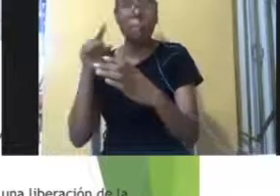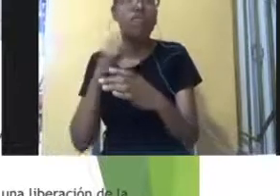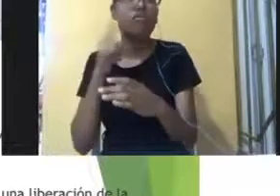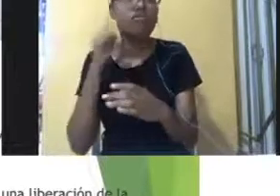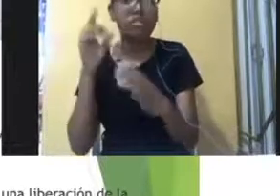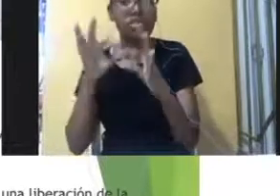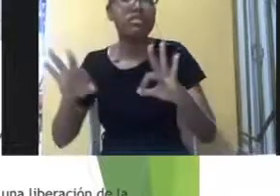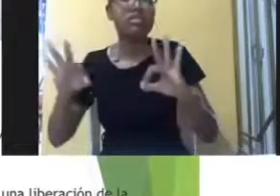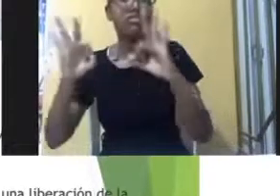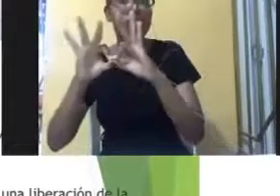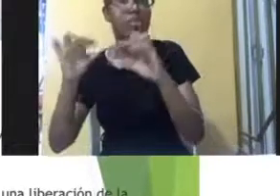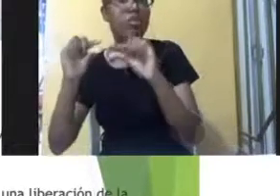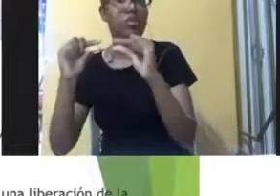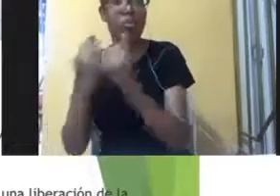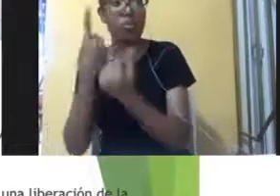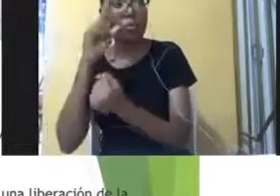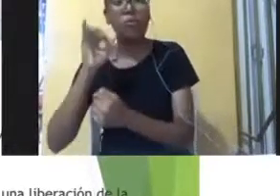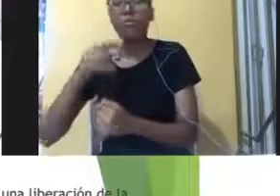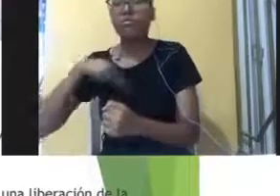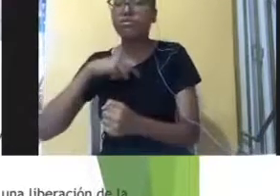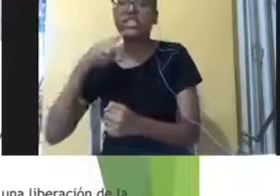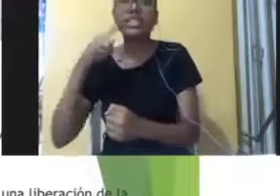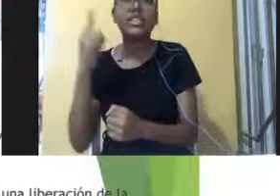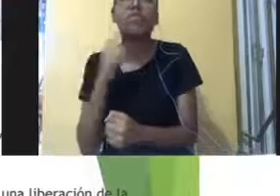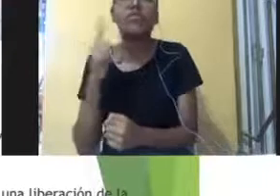por eso los vemos siempre en grupo.